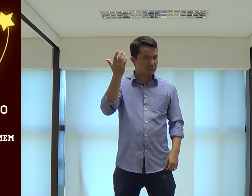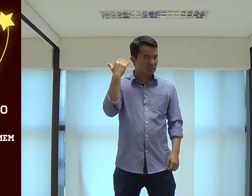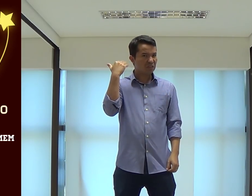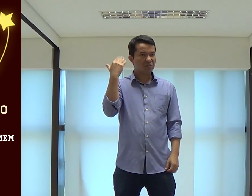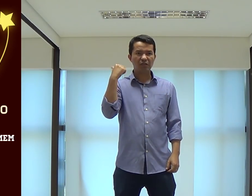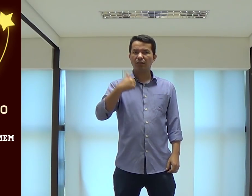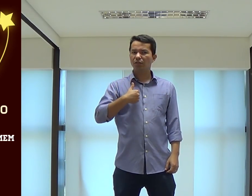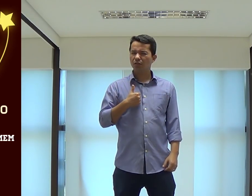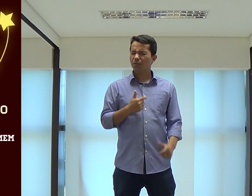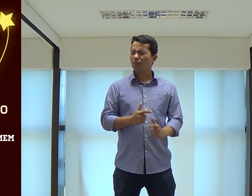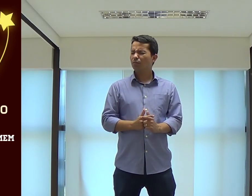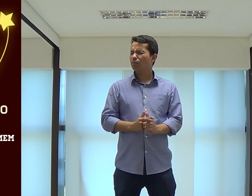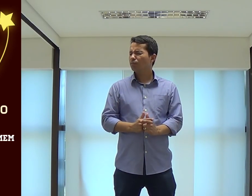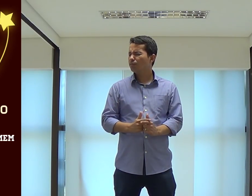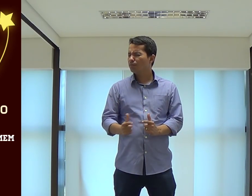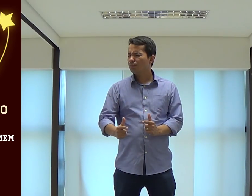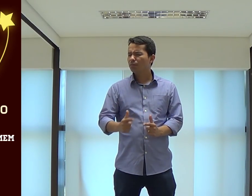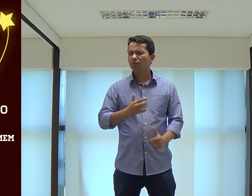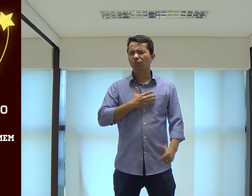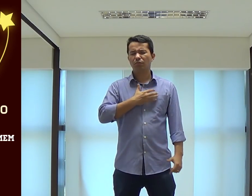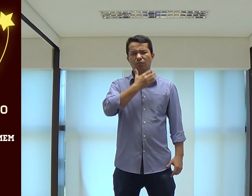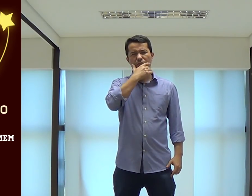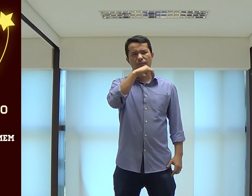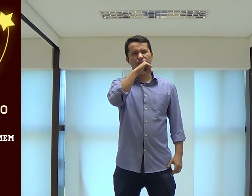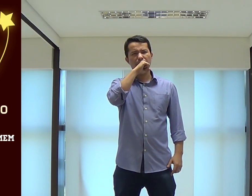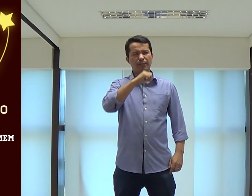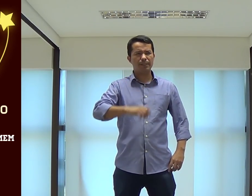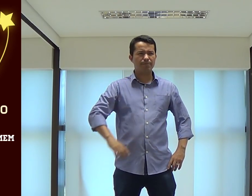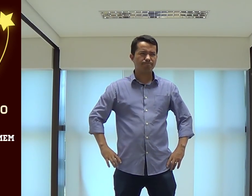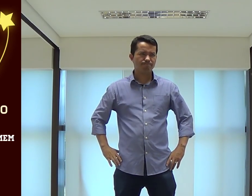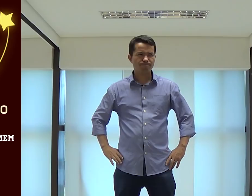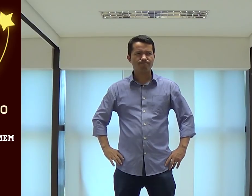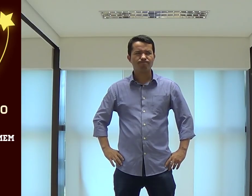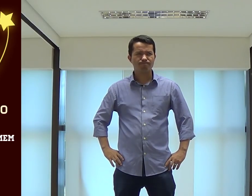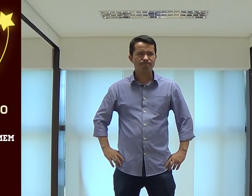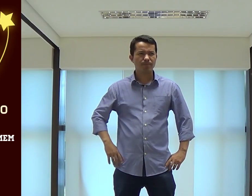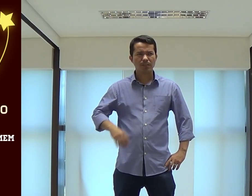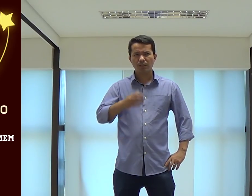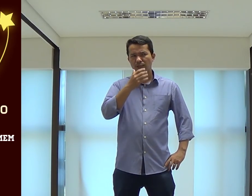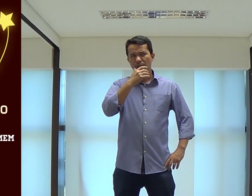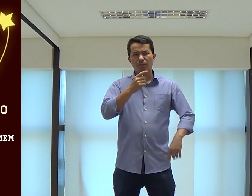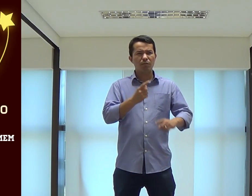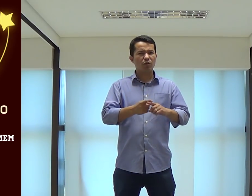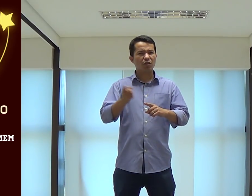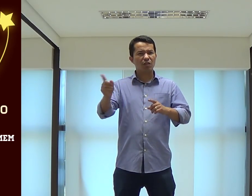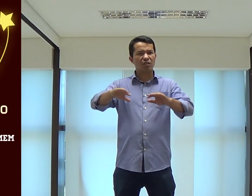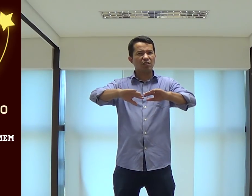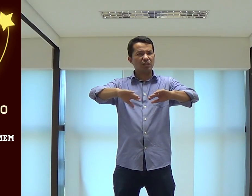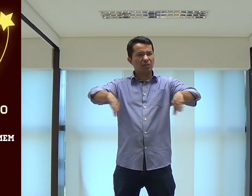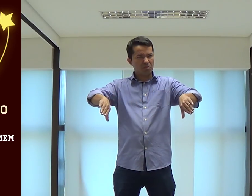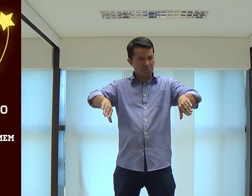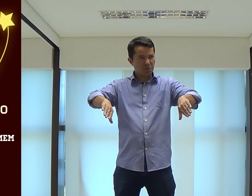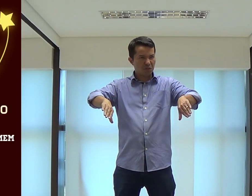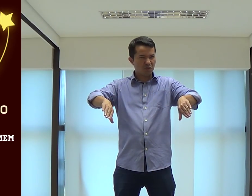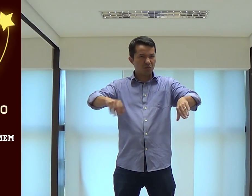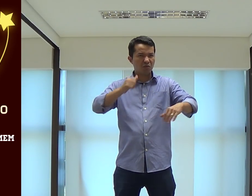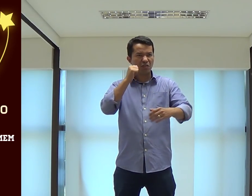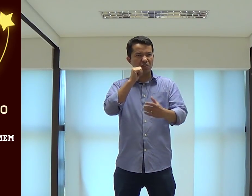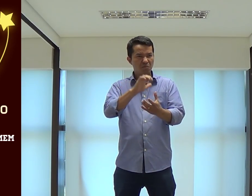Eu lembro do passado, nossa, eu tinha muito problema com meu pai. Por quê? Porque ele se separou